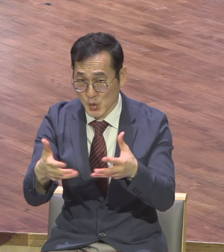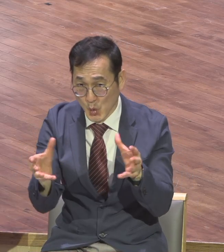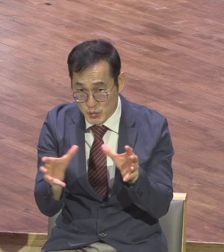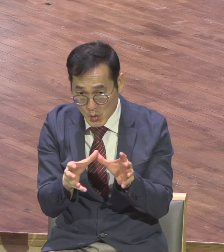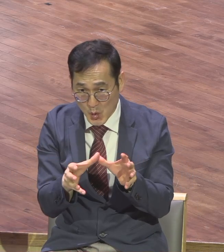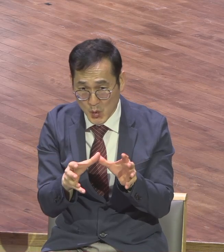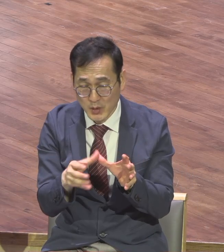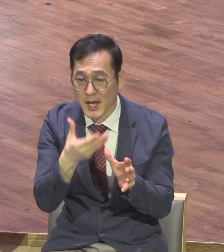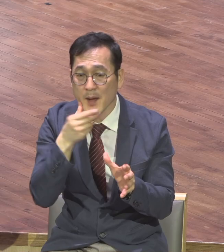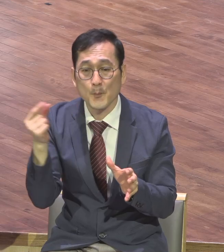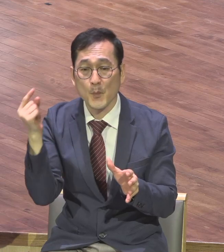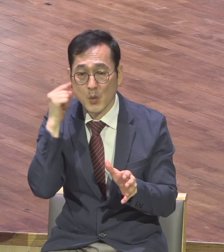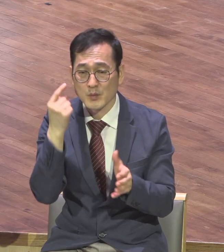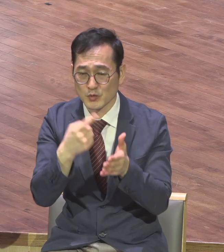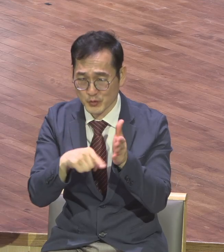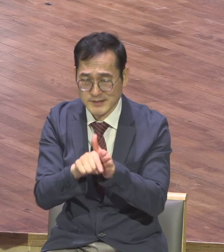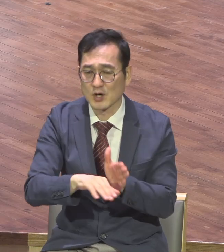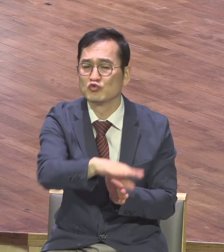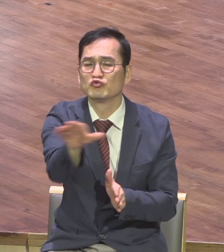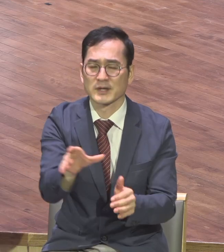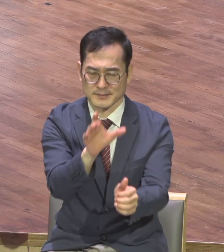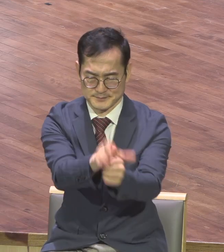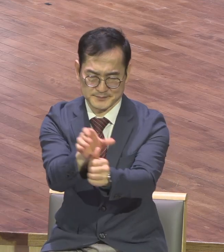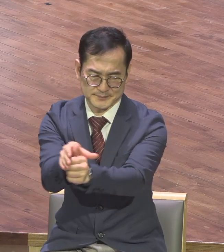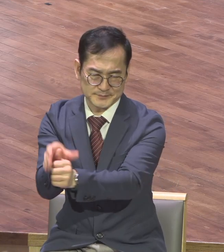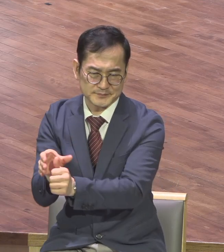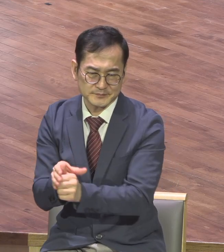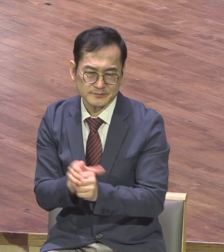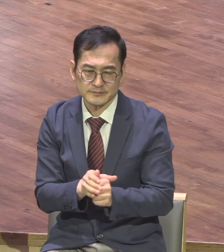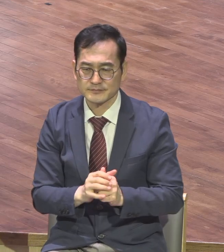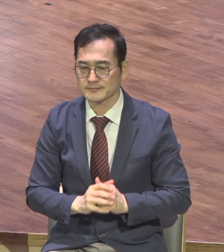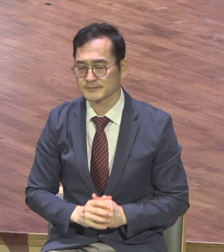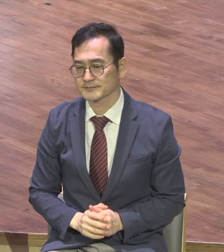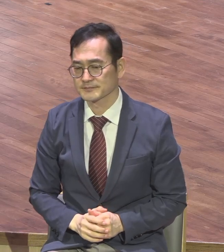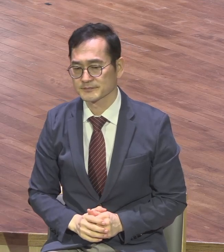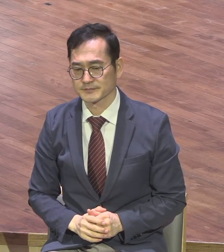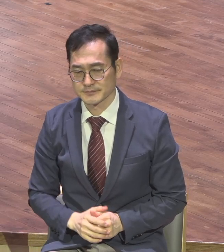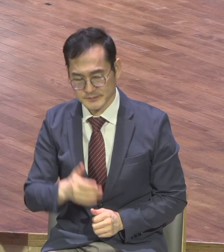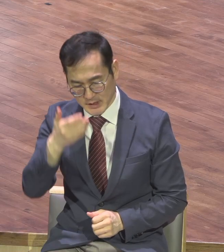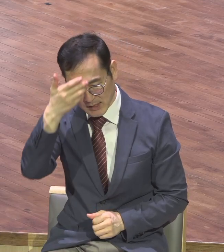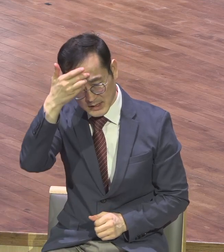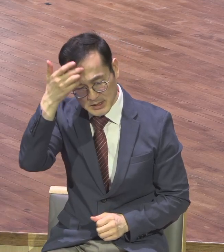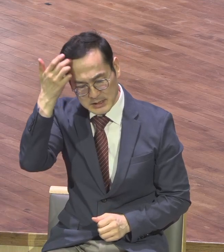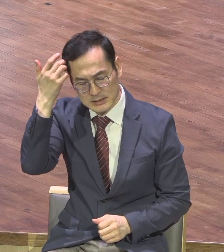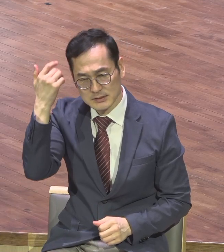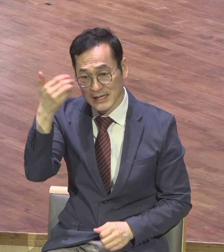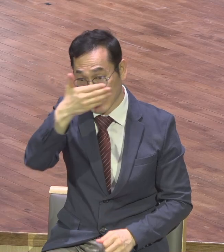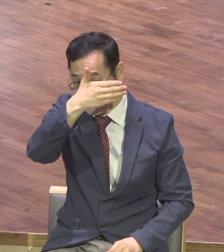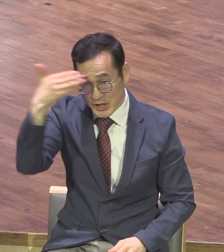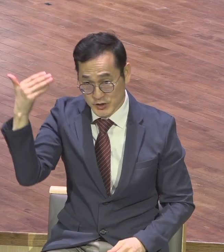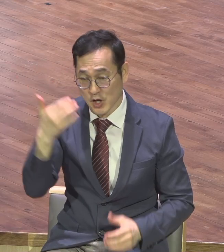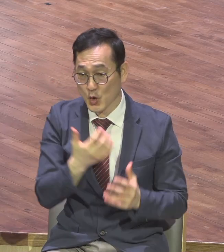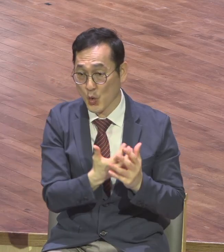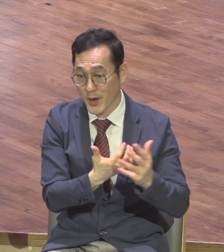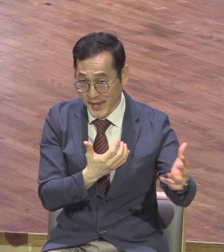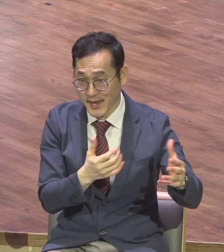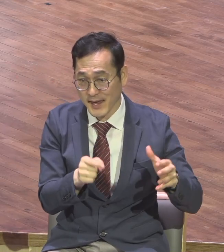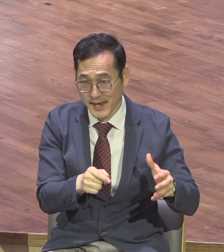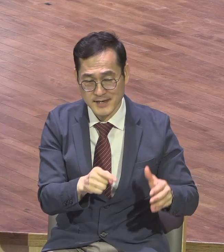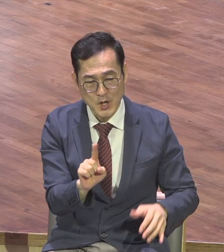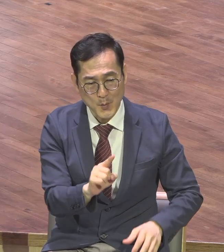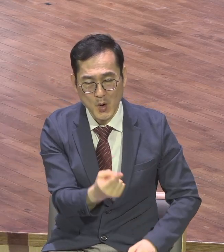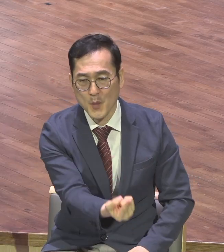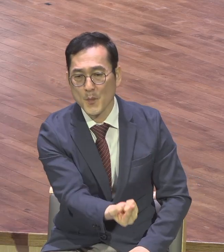그것이. 제가 지난 금요일 청년회가 준비한 237 정탐꾼 보고서에 대해